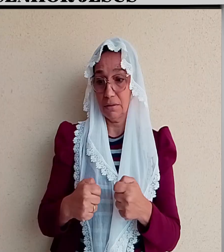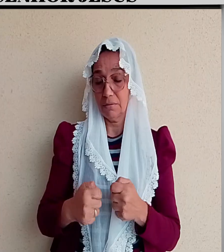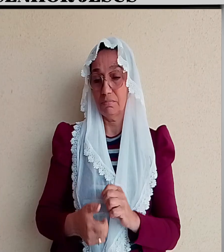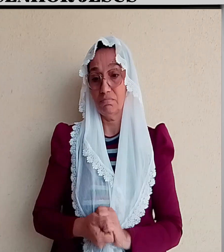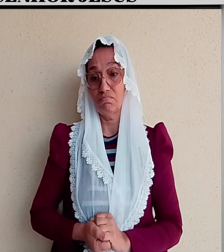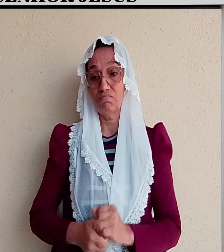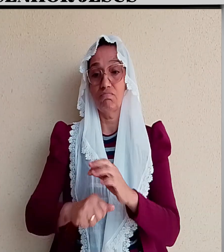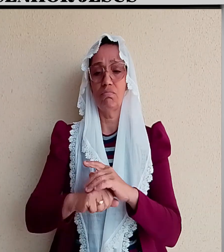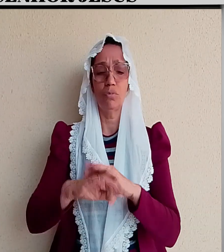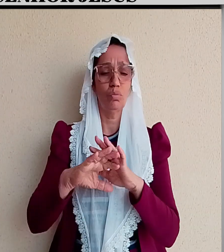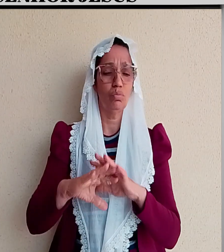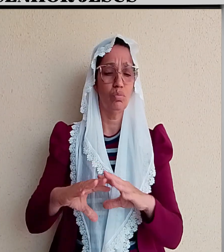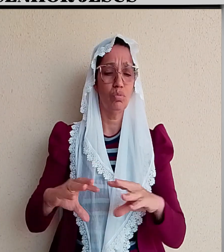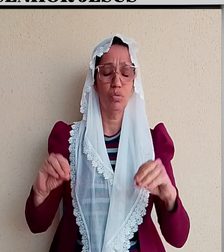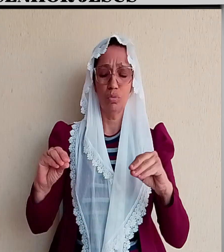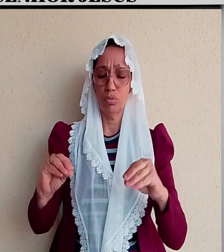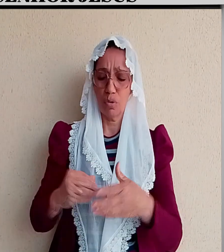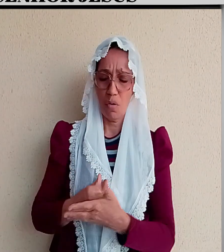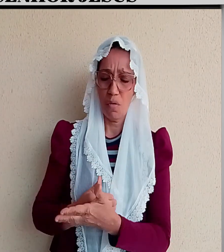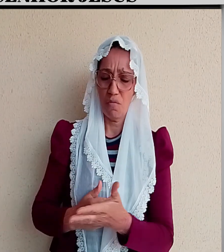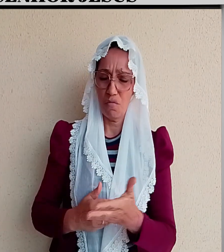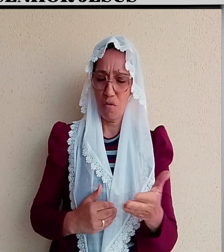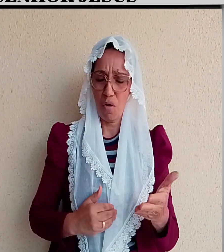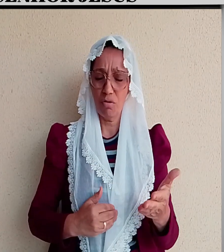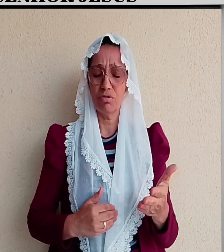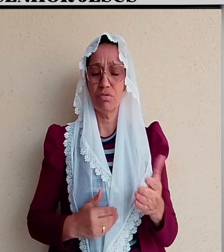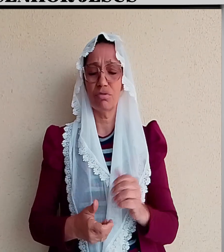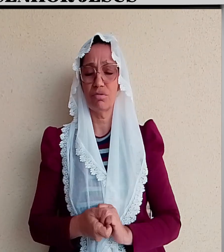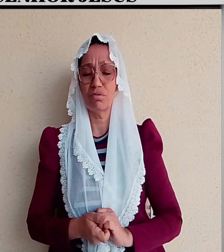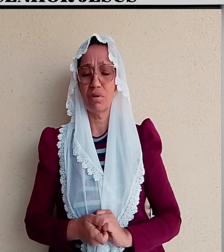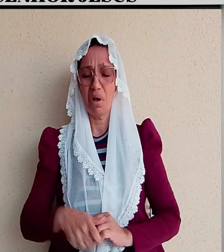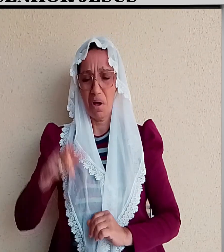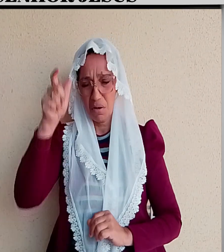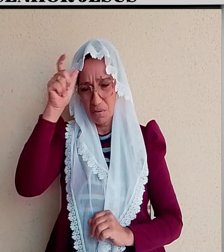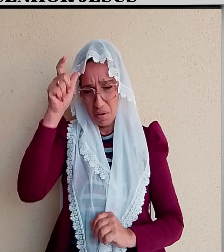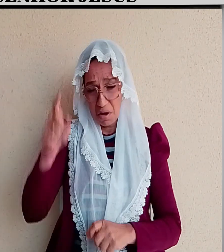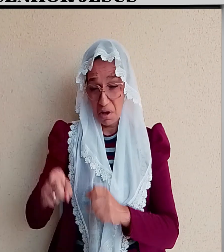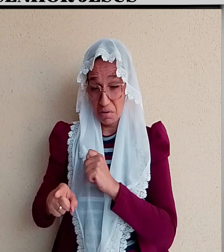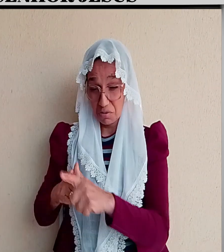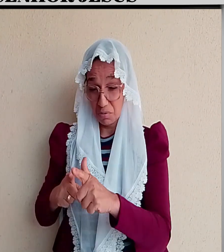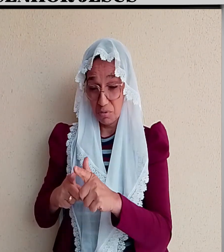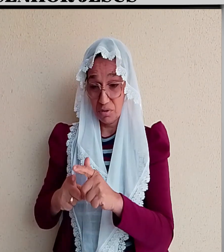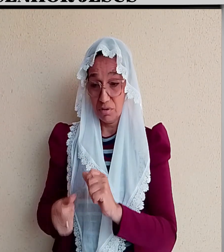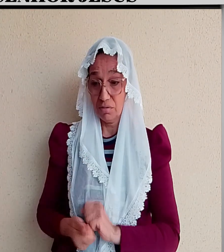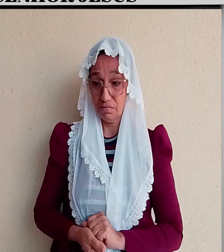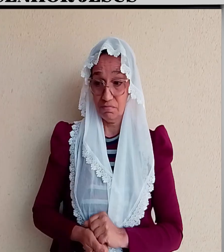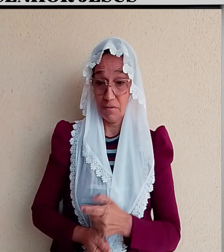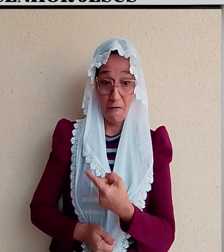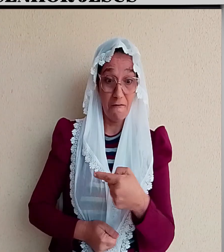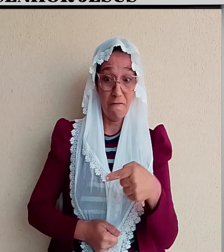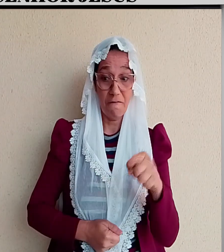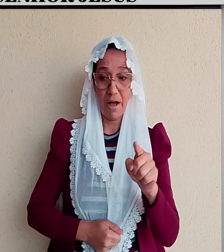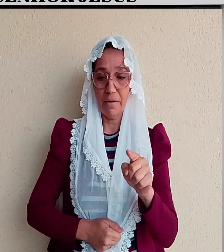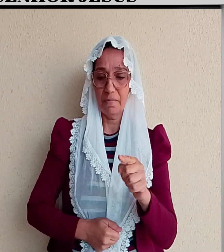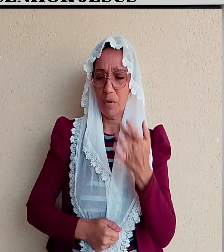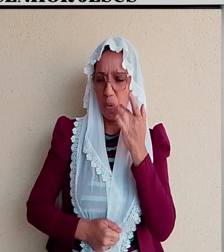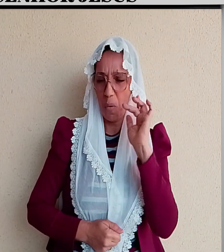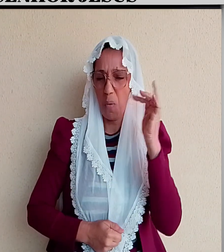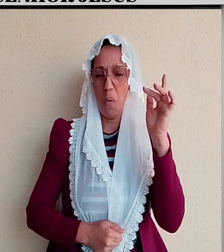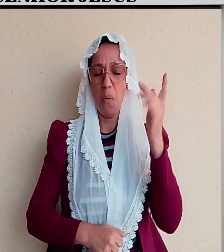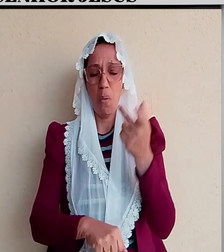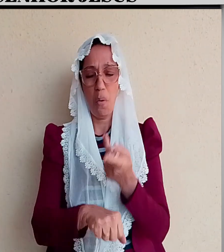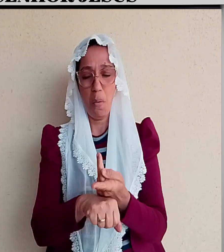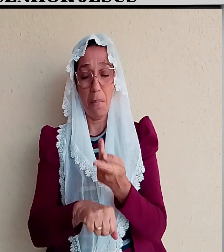ressuscitai os mortos, expulsai os demônios. De graça recebestes, de graça dai. Não possuais ouro, nem prata, nem cobre em